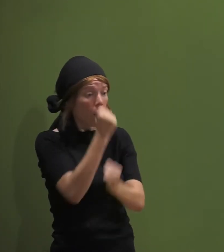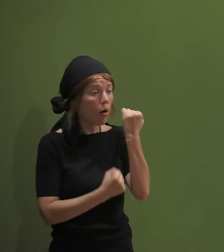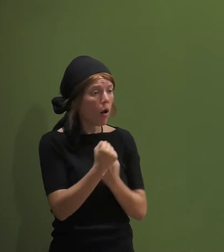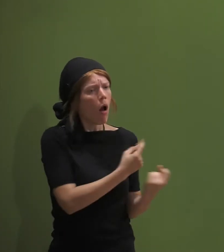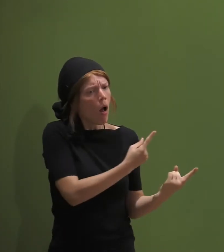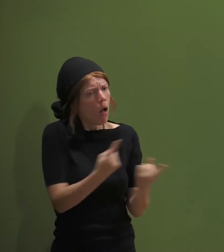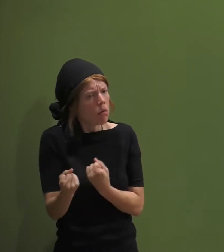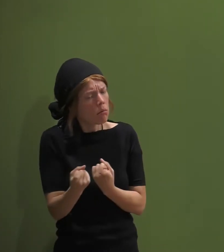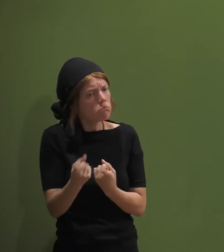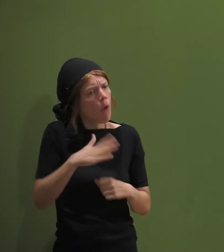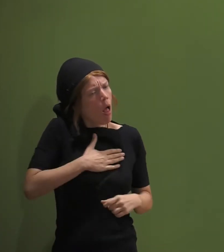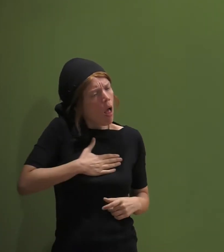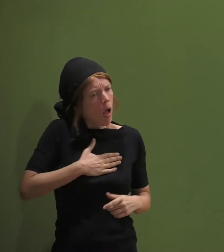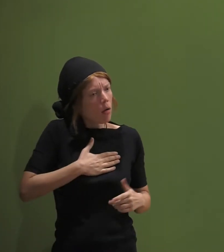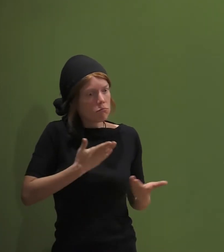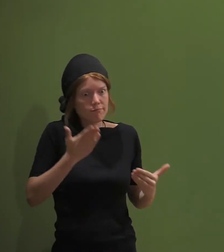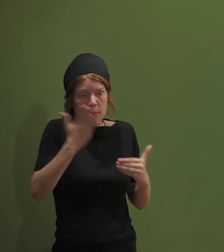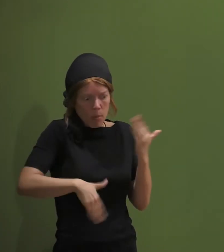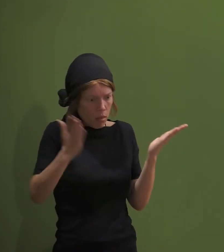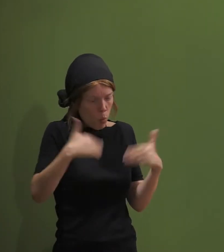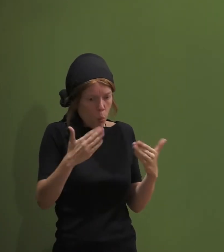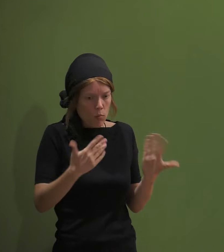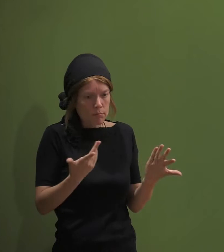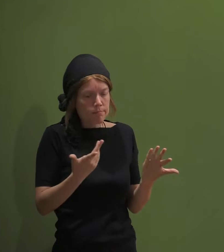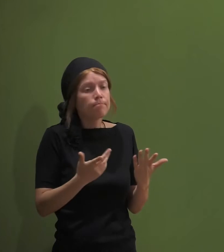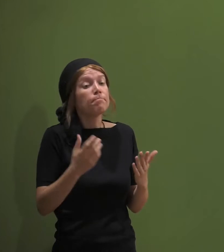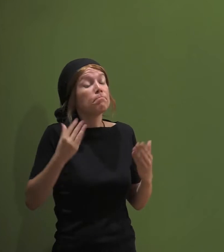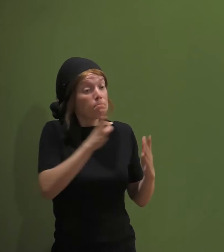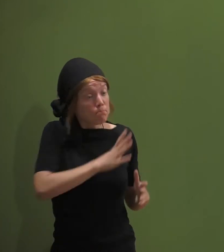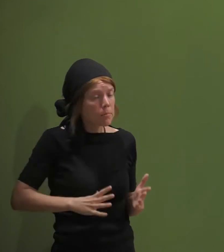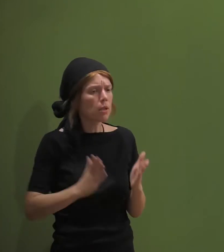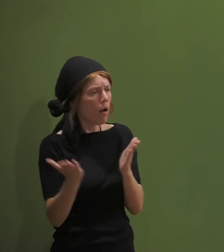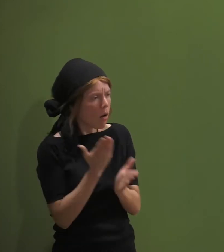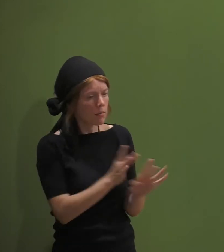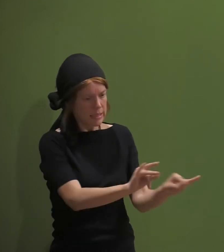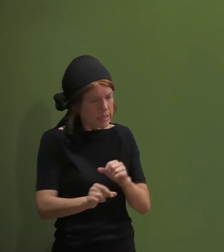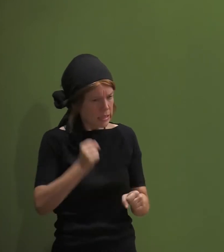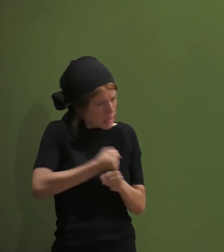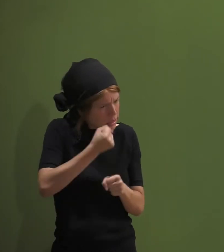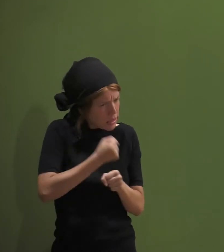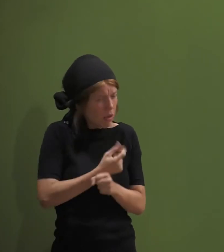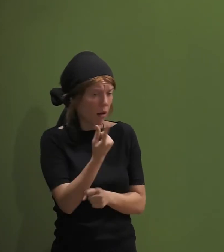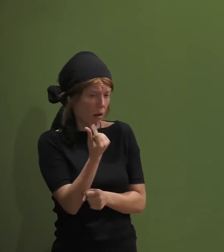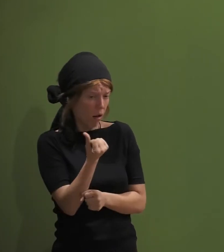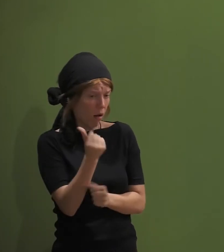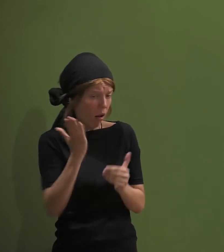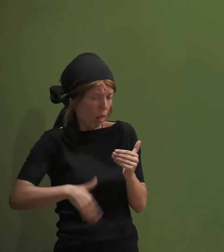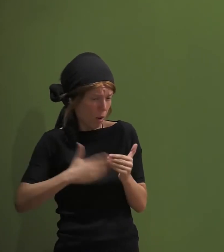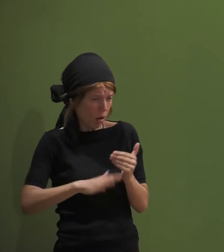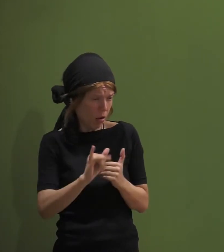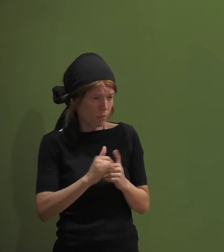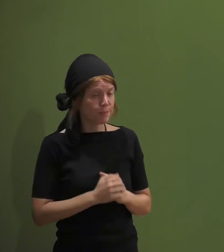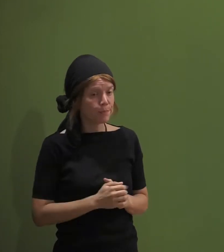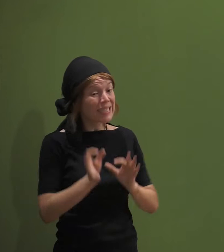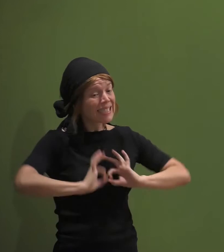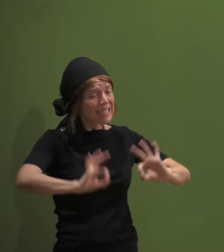las necesidades a satisfacer son ilimitadas, mientras que los factores productivos, como tierra, trabajo o capital, son limitados. Esto